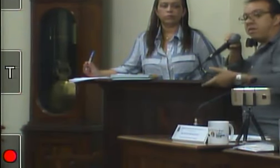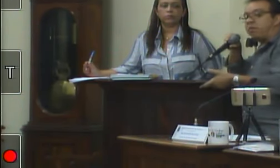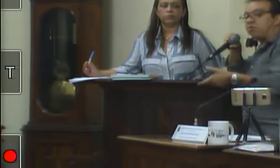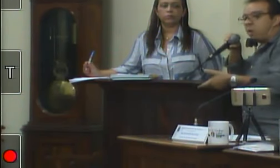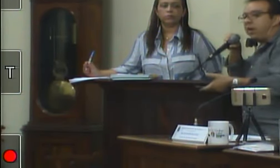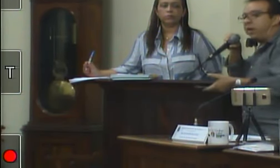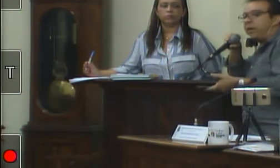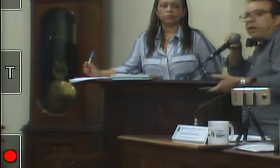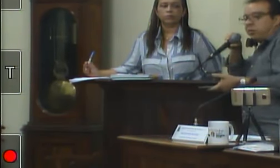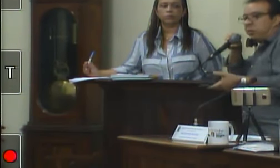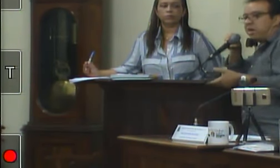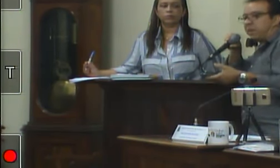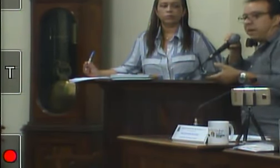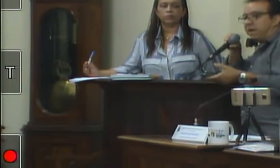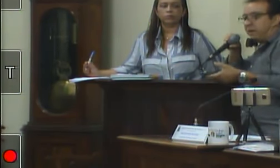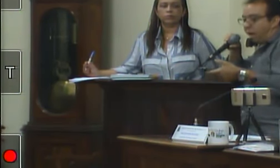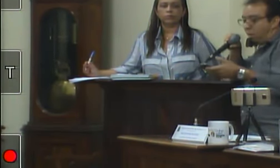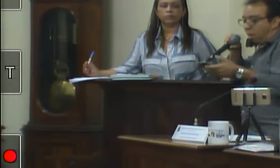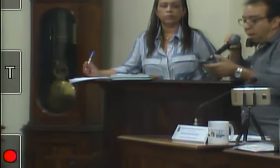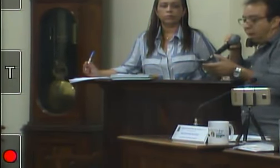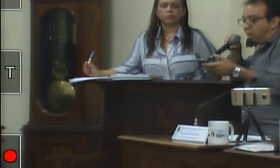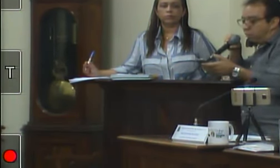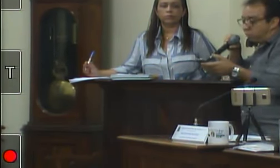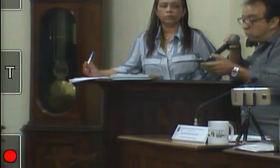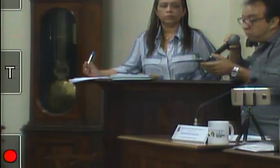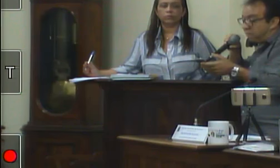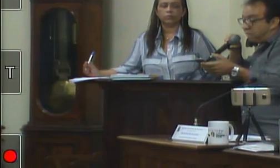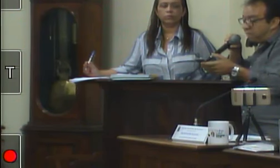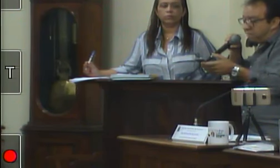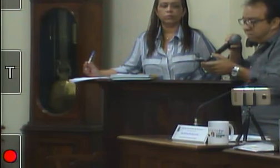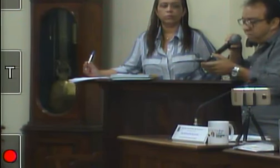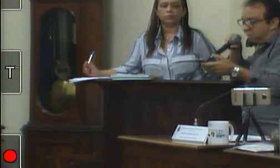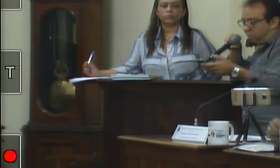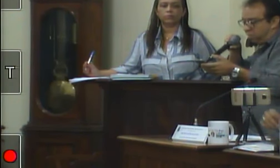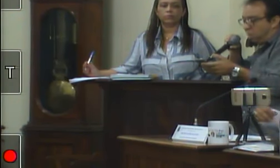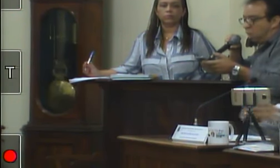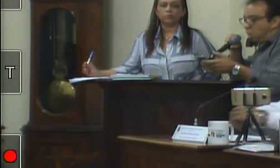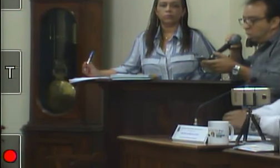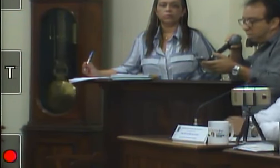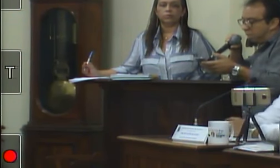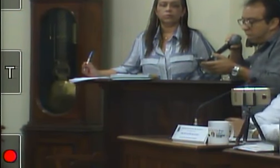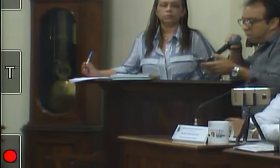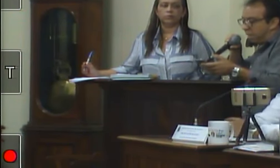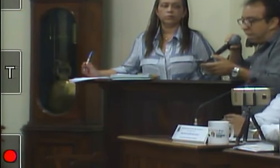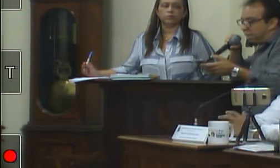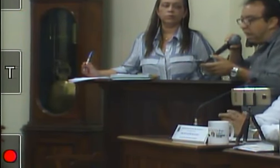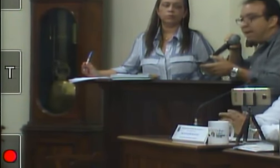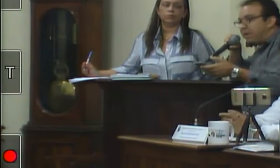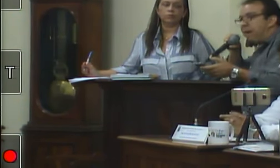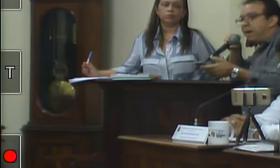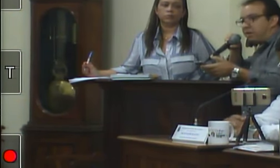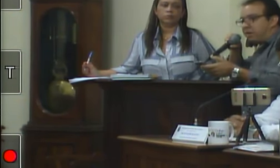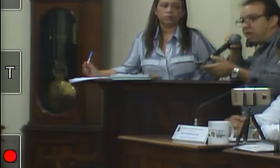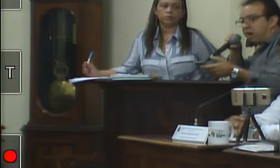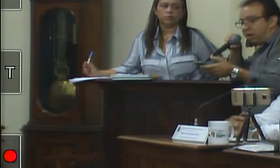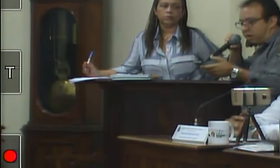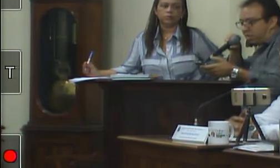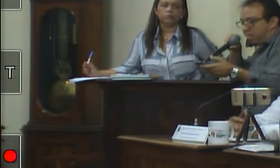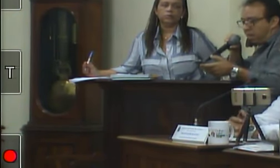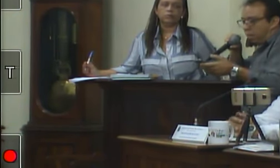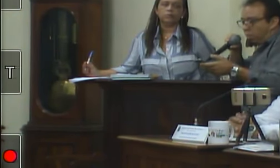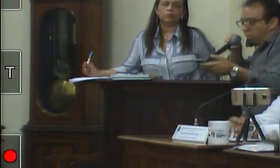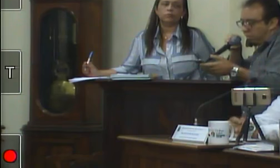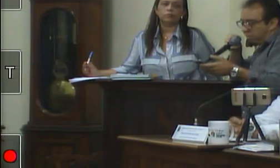um serviço só aqui no Médio Paraíba. Agora são 6 SVOs, um para Médio Paraíba e Bahia de Ilha